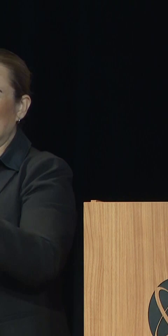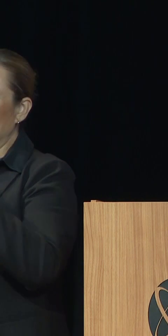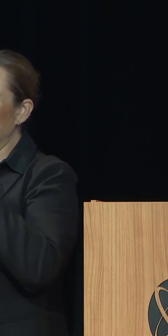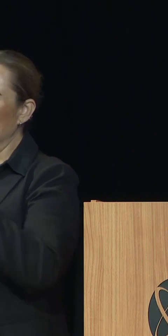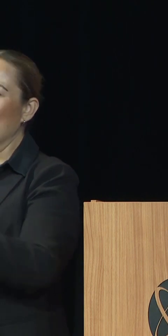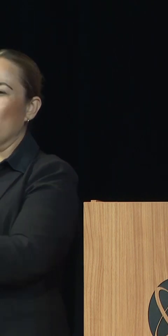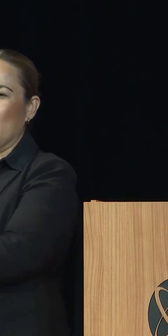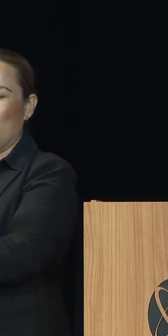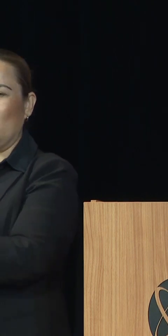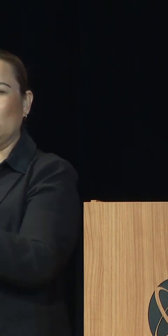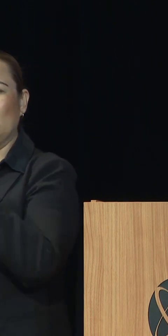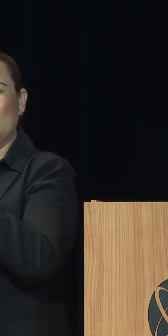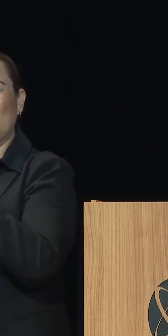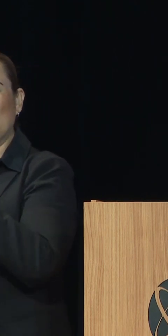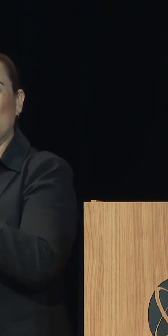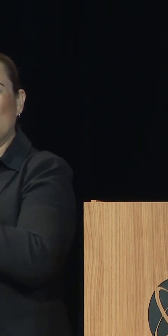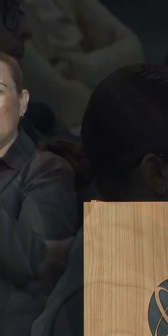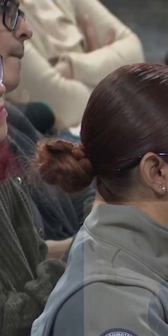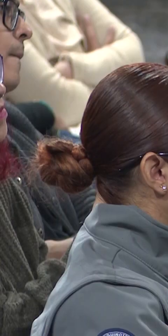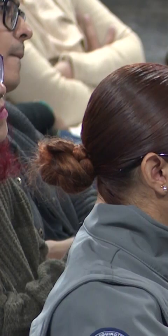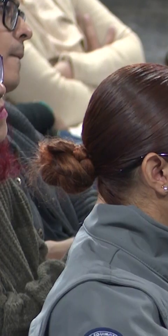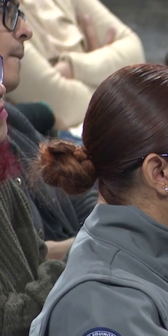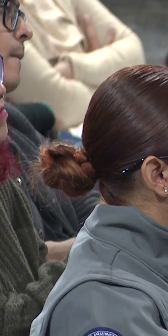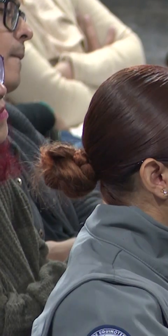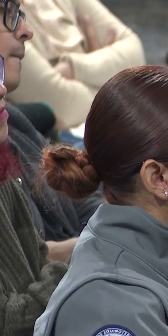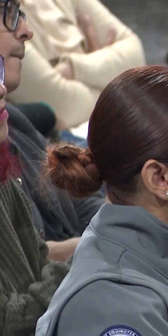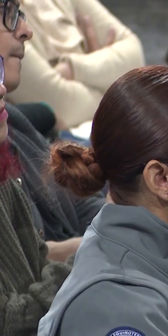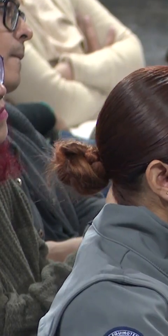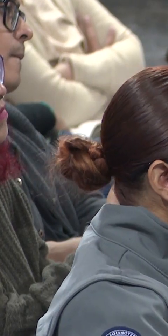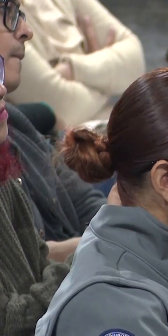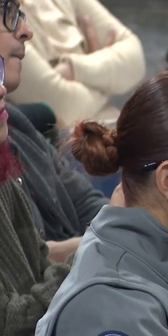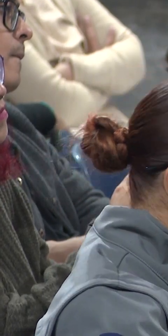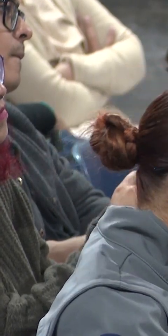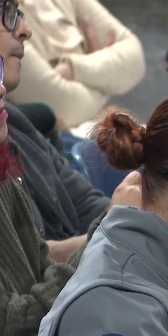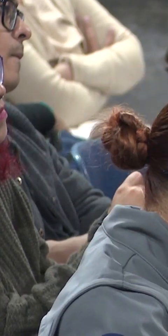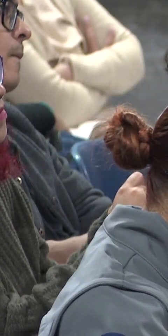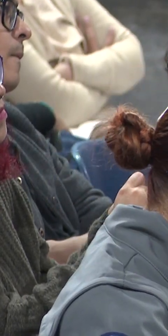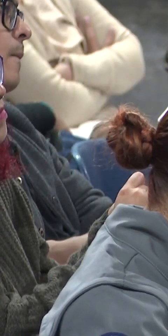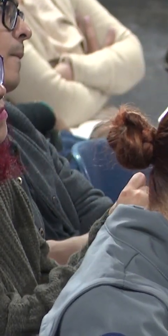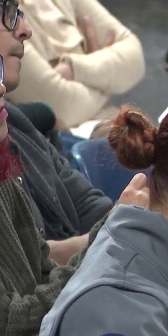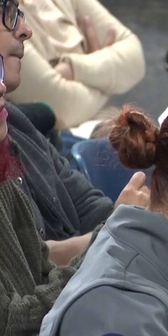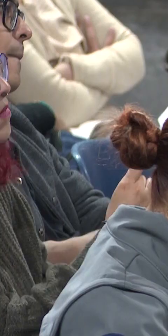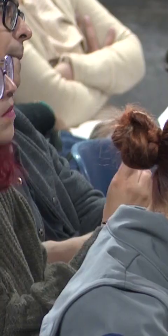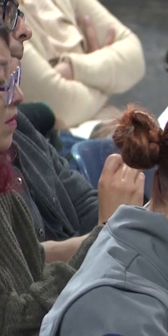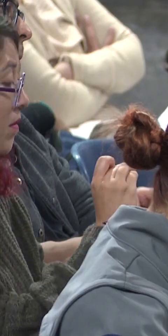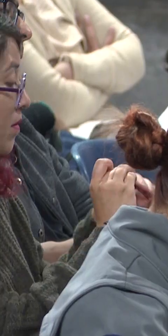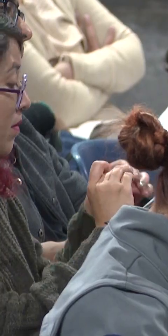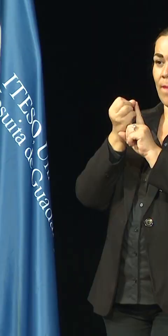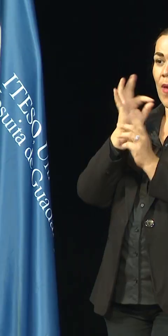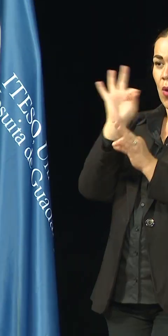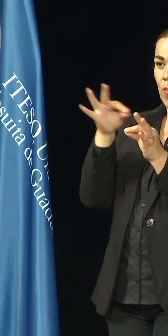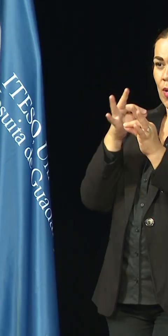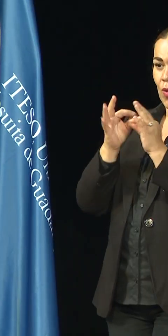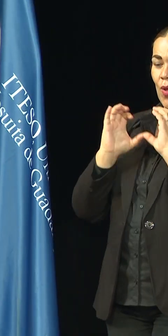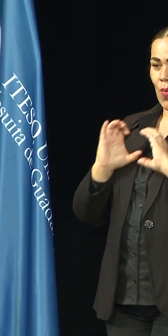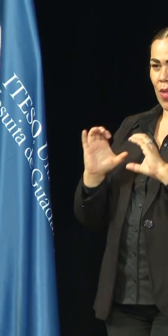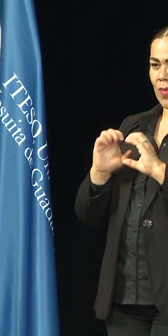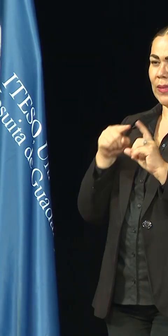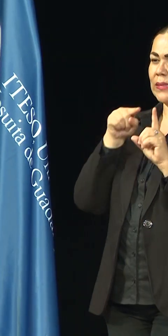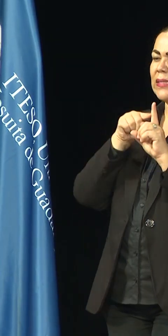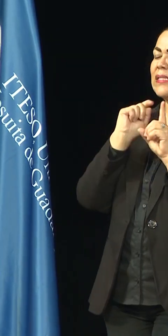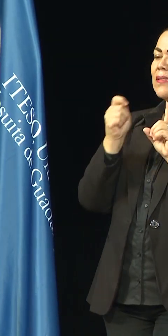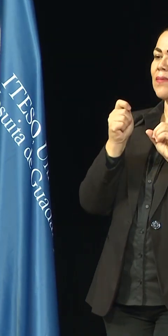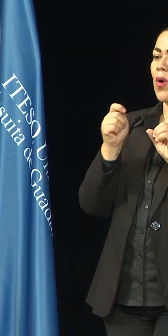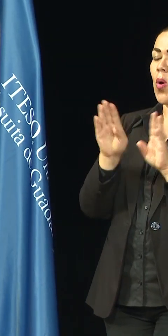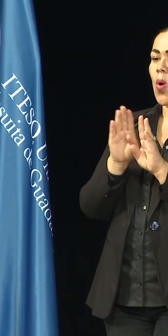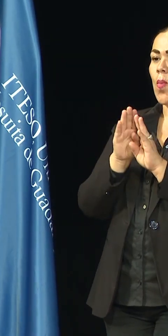miles de personas en los años venideros. Agregó que dicho simposio de autismo ayudará a generar conciencia y construir iniciativas para